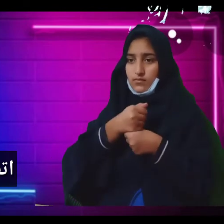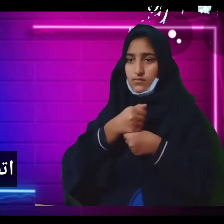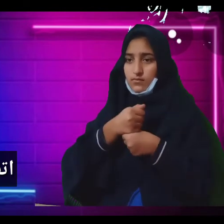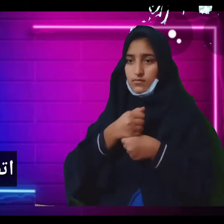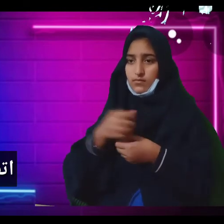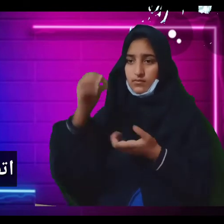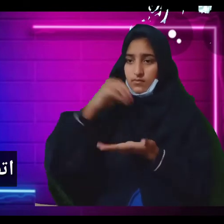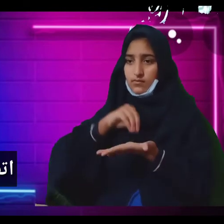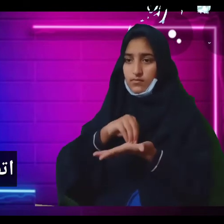में